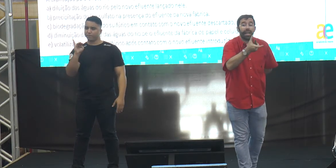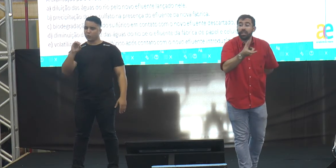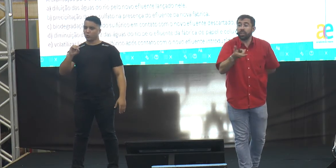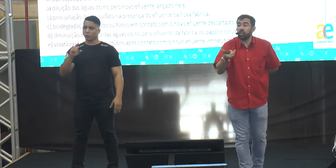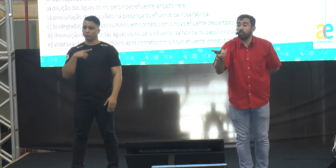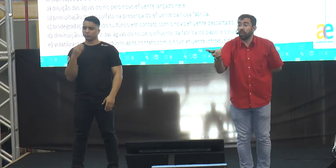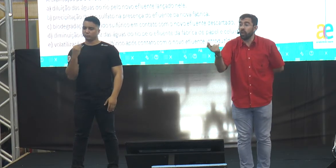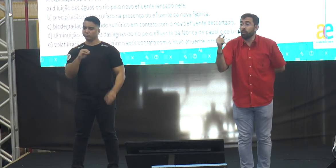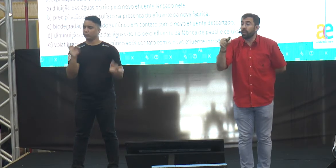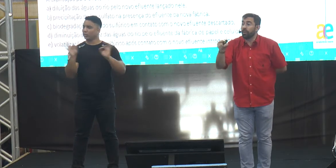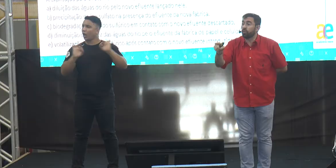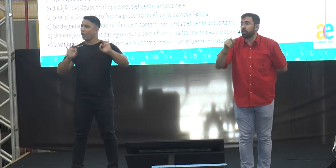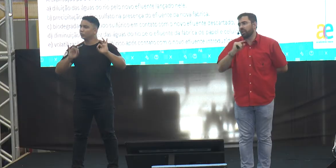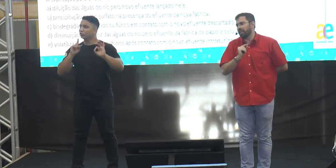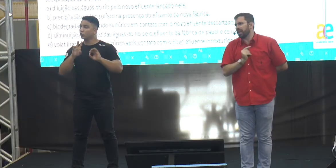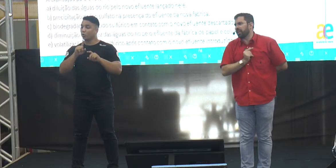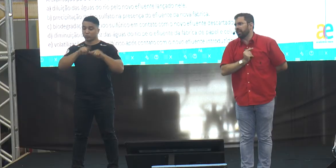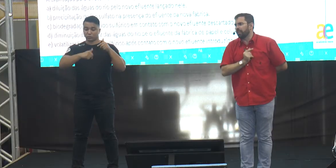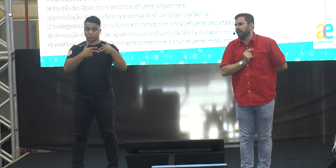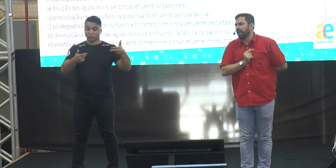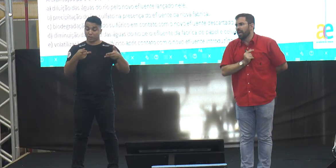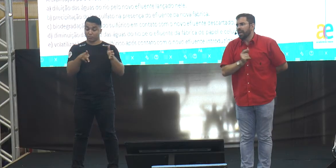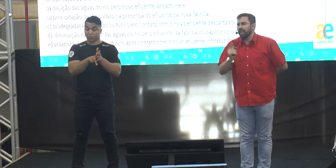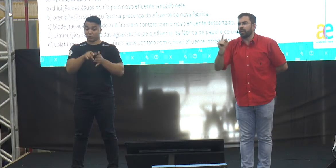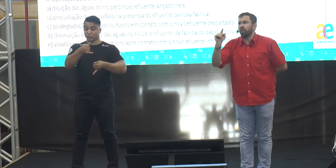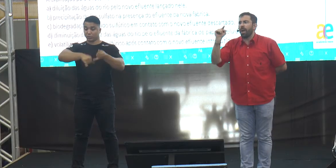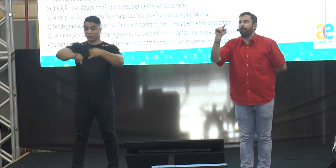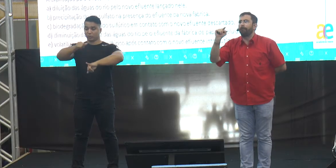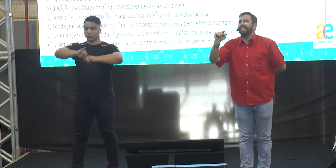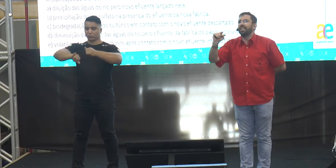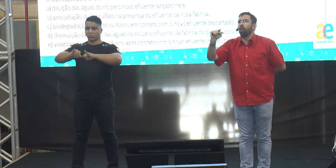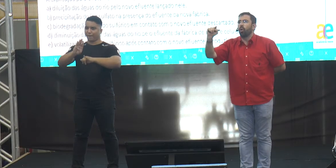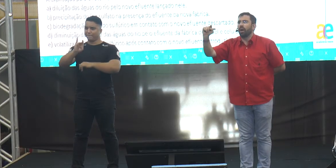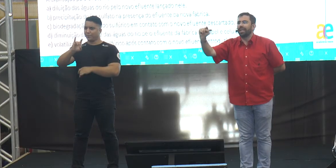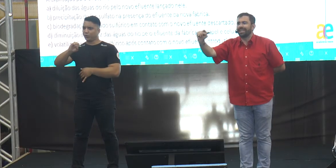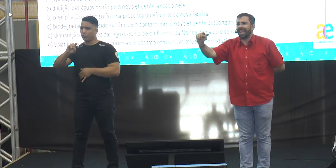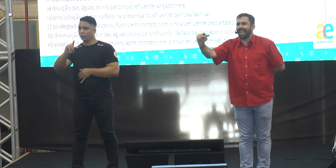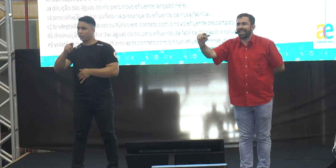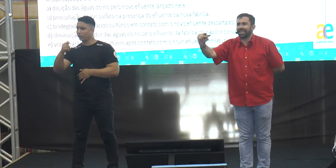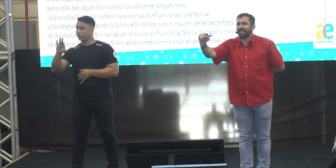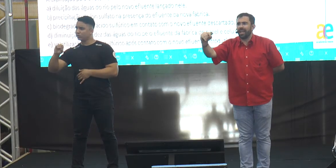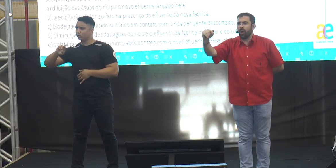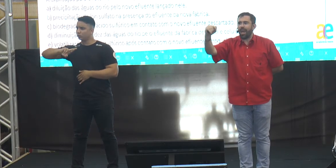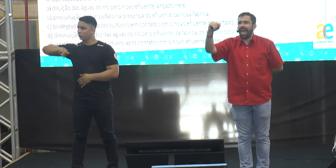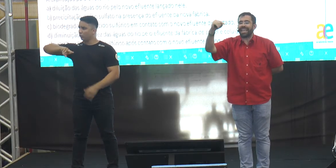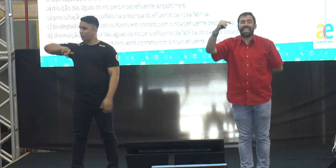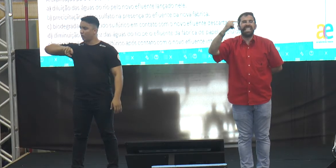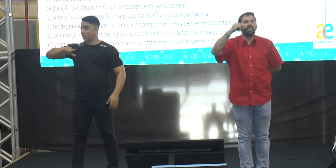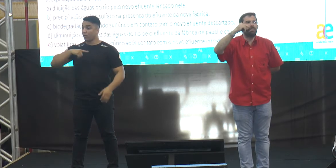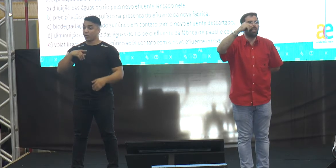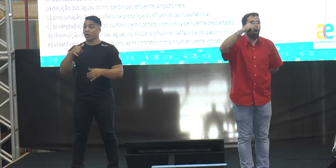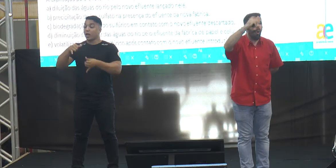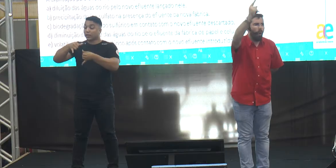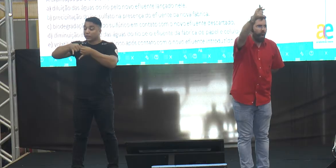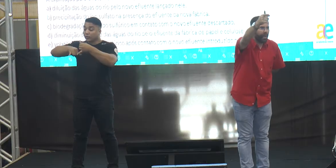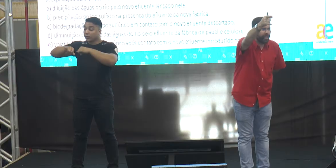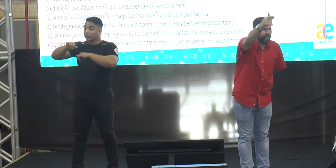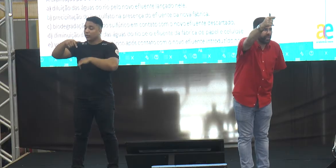coloquei um organismo, eu botei uma substância química. Então não é biodegradação, é